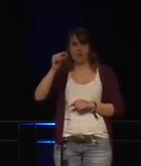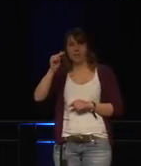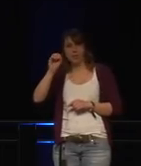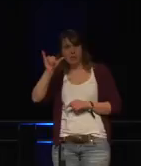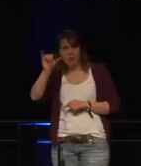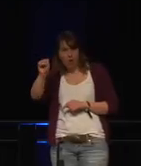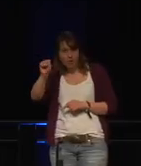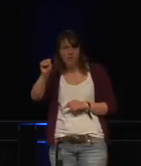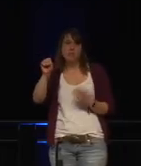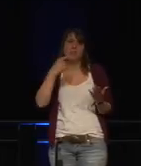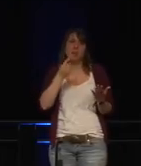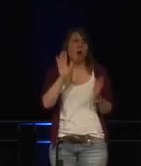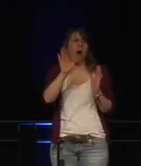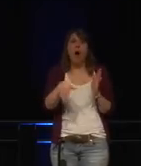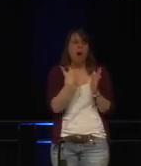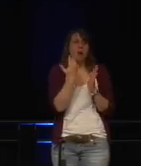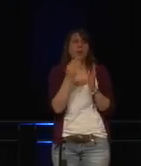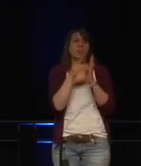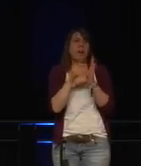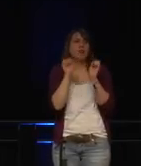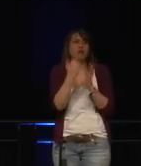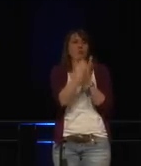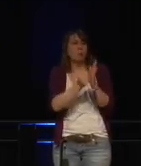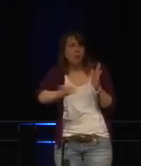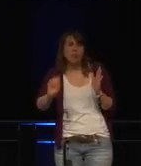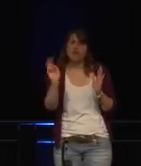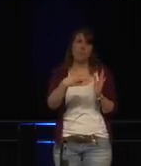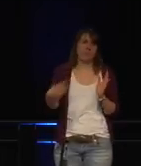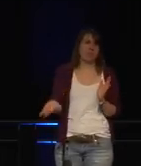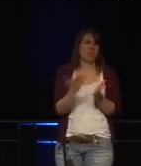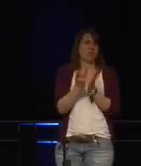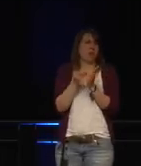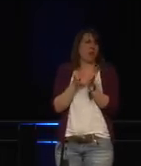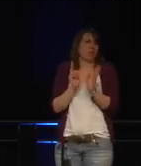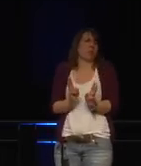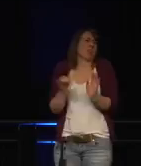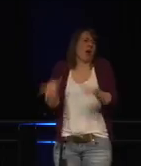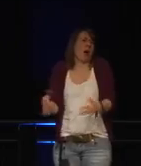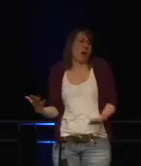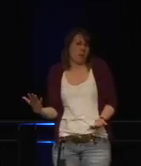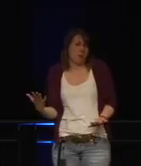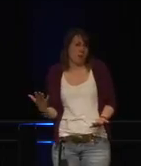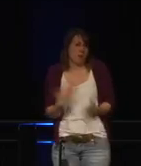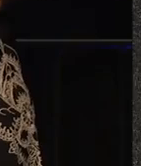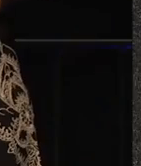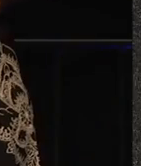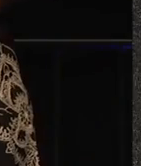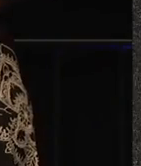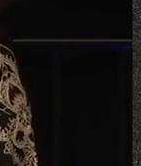Y bueno, Viral Toys dice que no había una infracción de datos, pero los datos